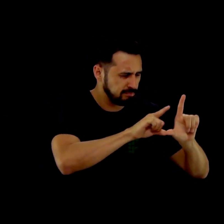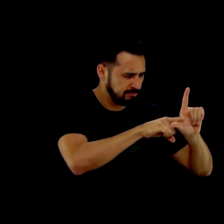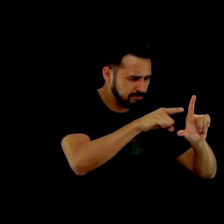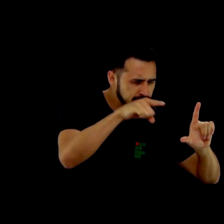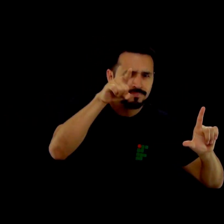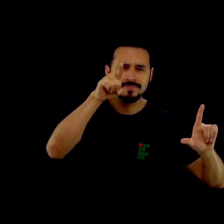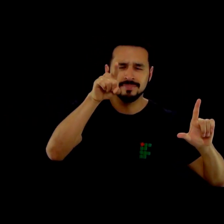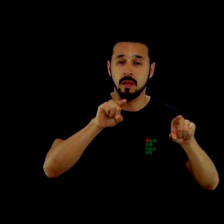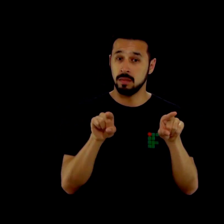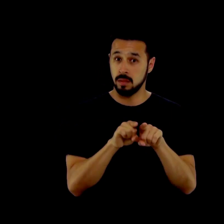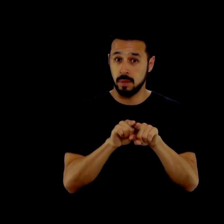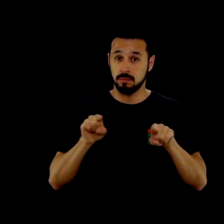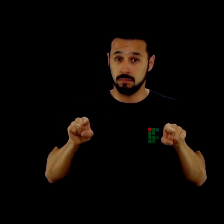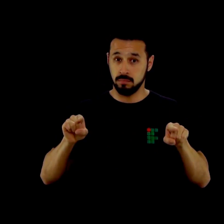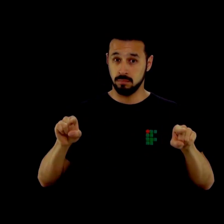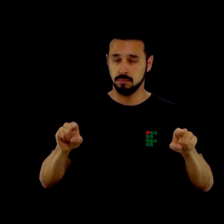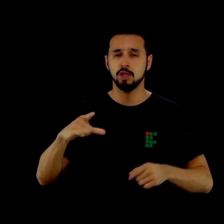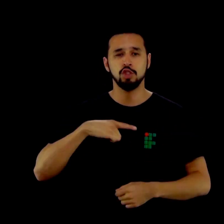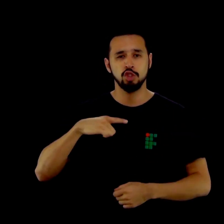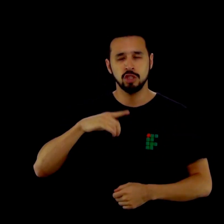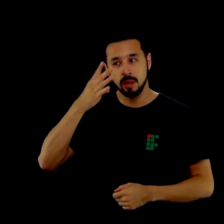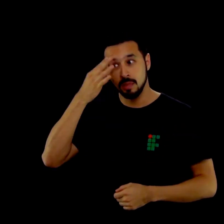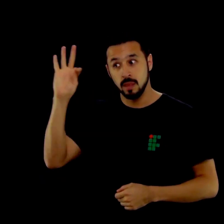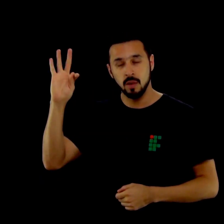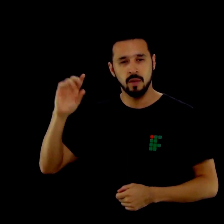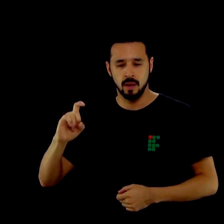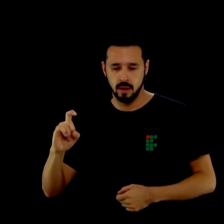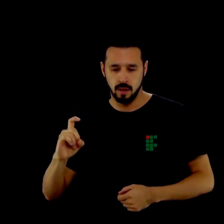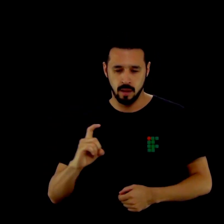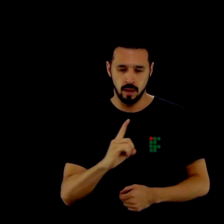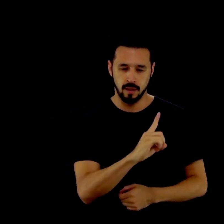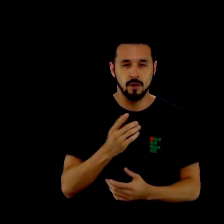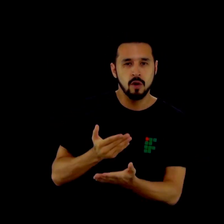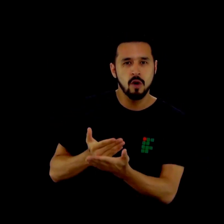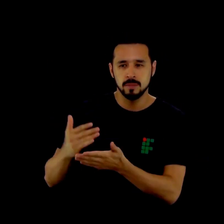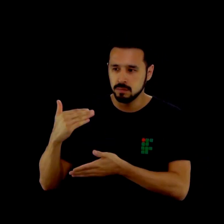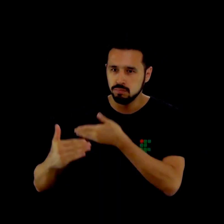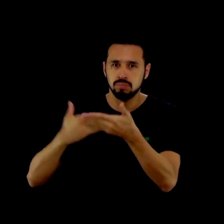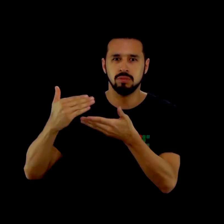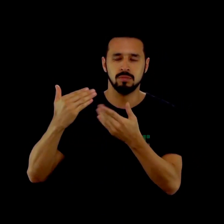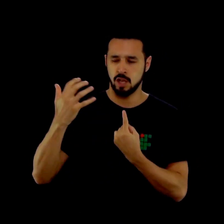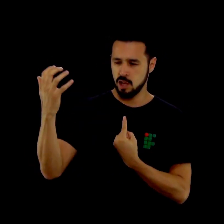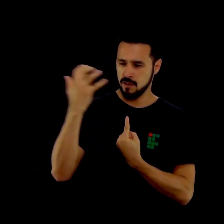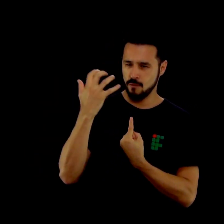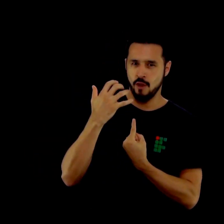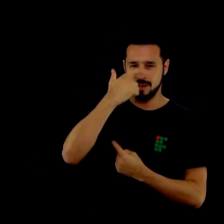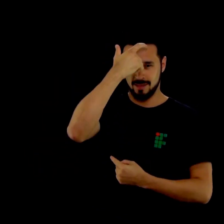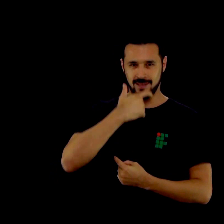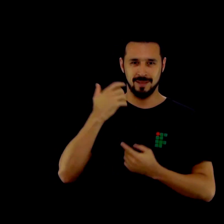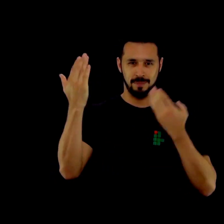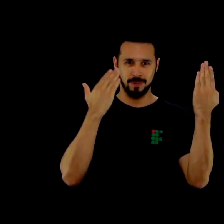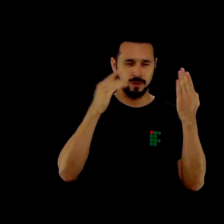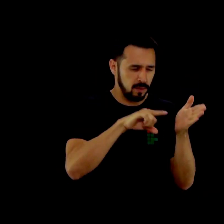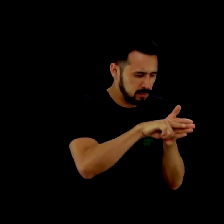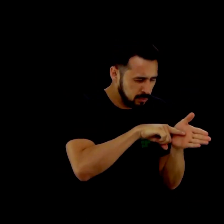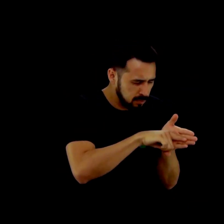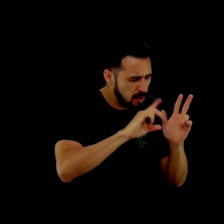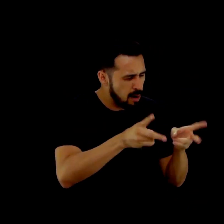tendo um efeito profundo sobre a psicologia ao definir os seres humanos não mais como